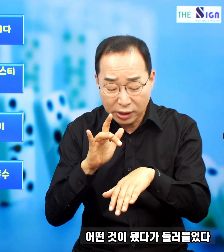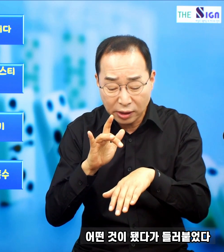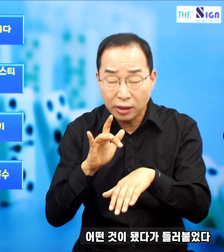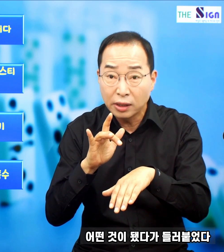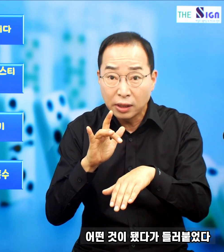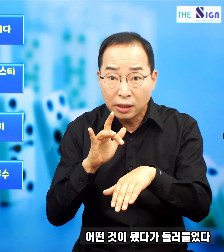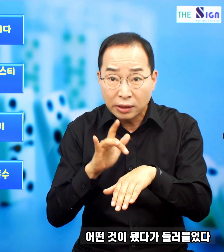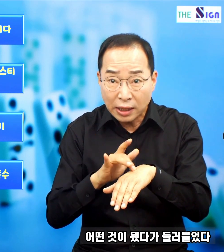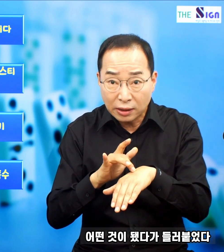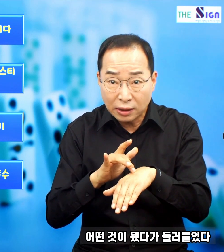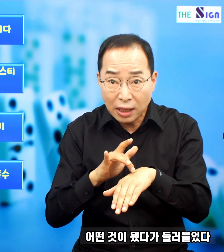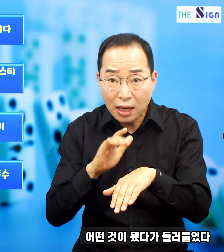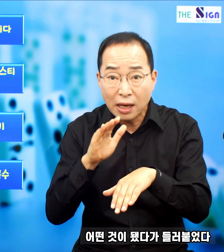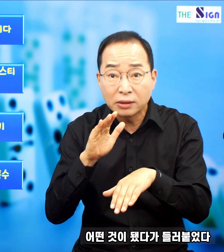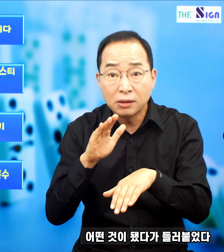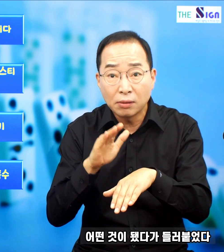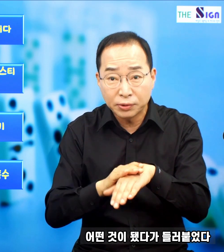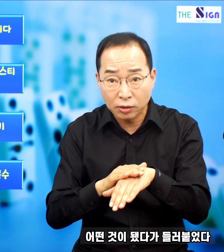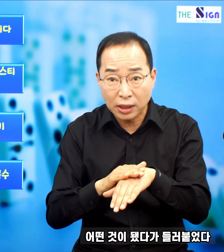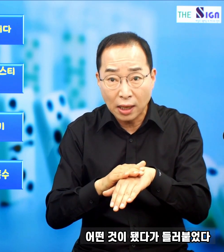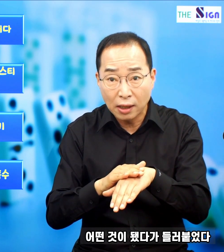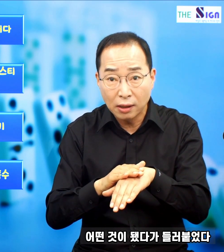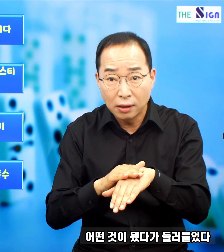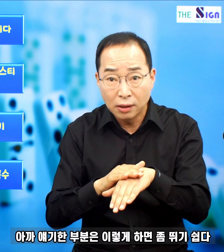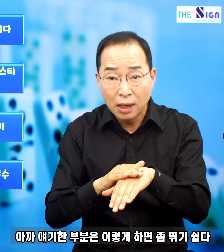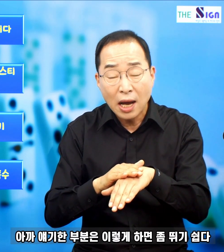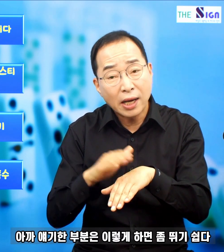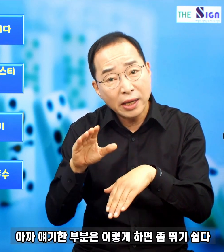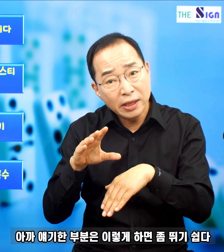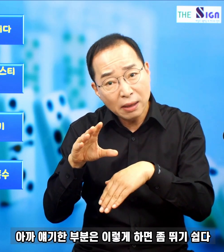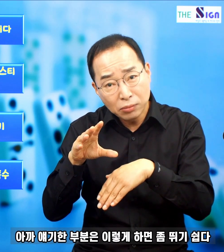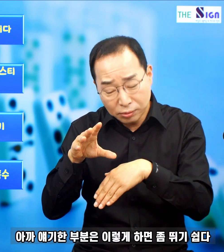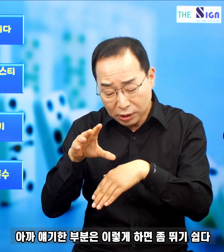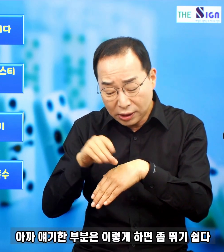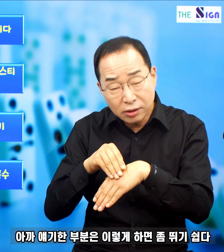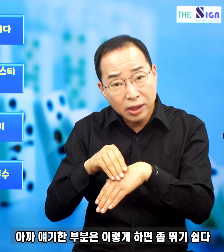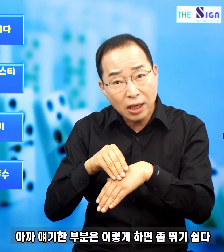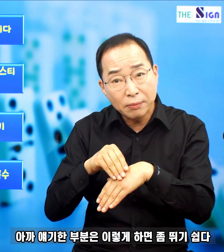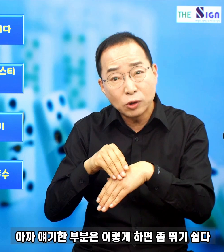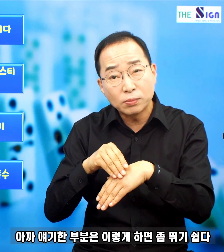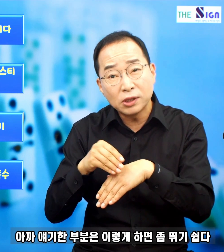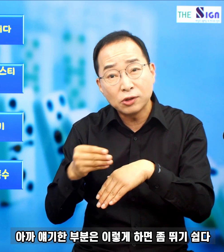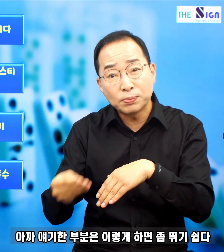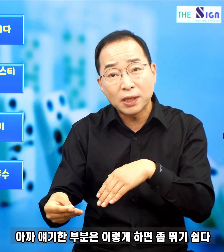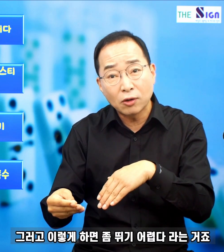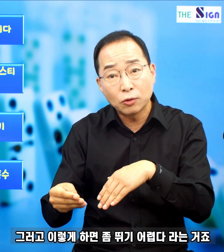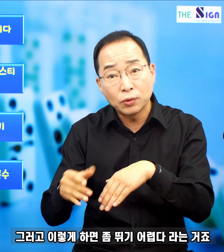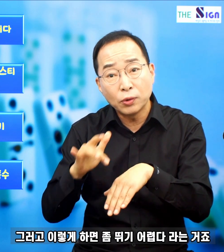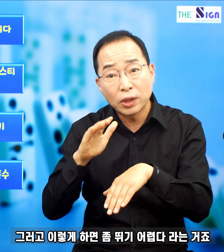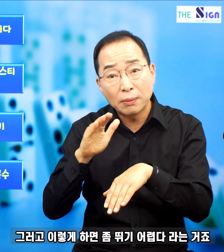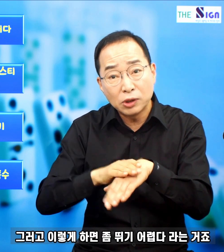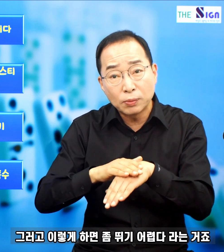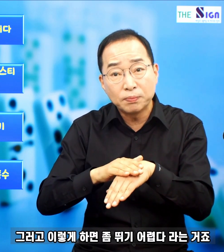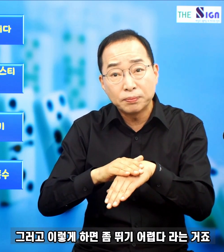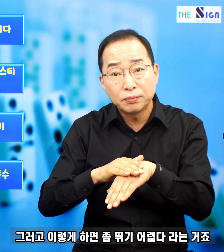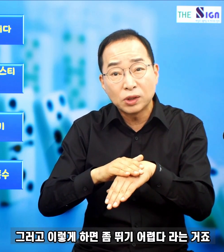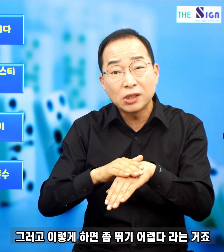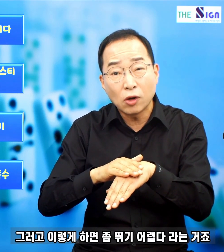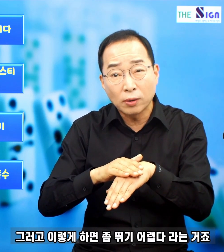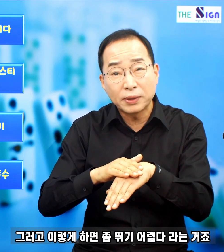것이 됐다가 들러붙었다. 아까 얘기한 부분은 이렇게 하면 좀 뛰기 쉽다 그러고, 이렇게 하면 좀 뛰기 어렵다는